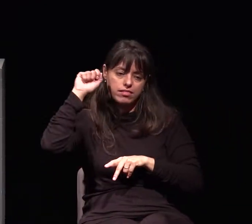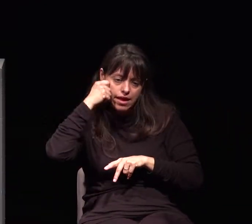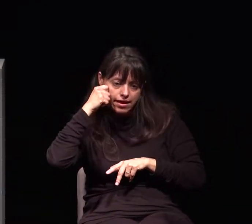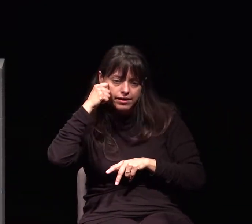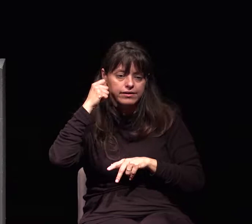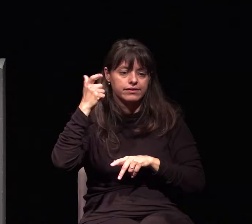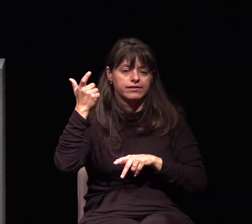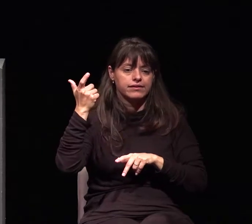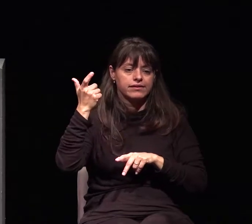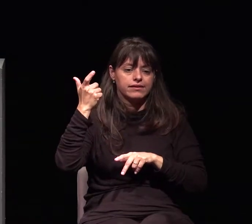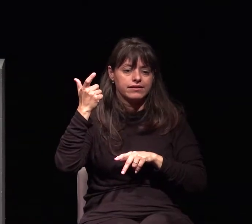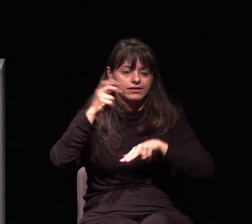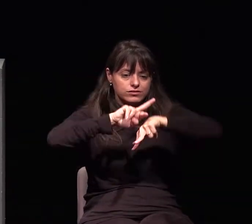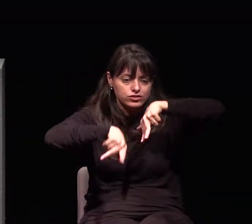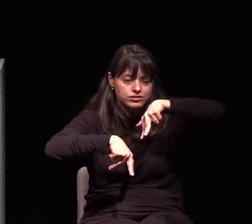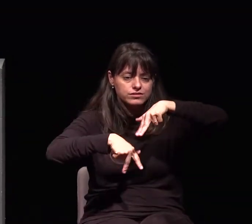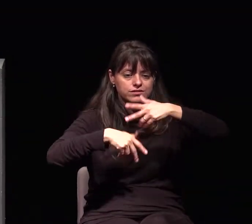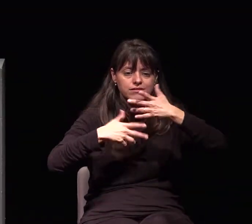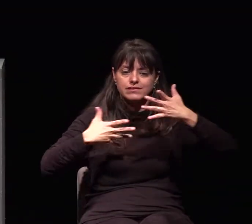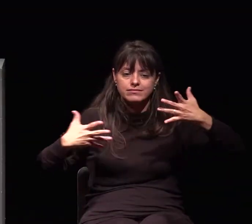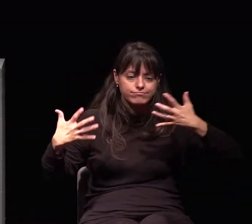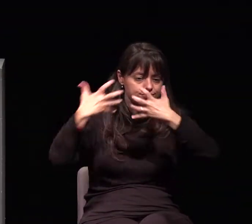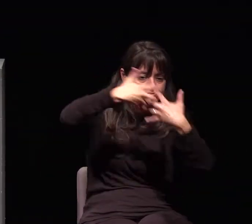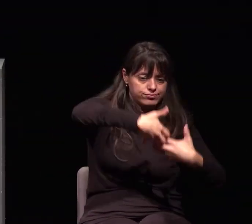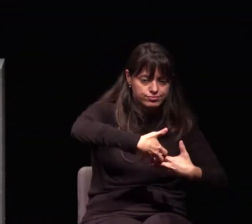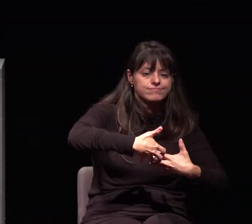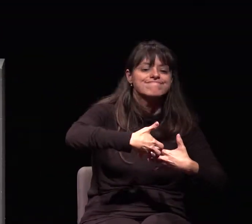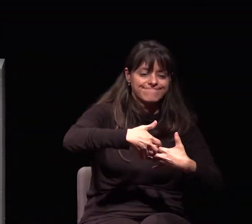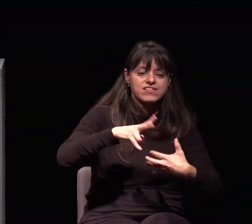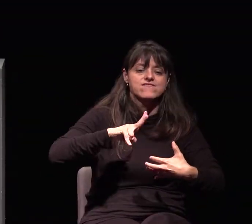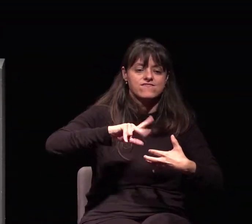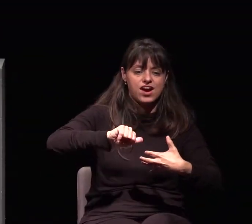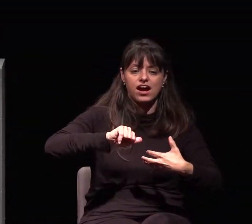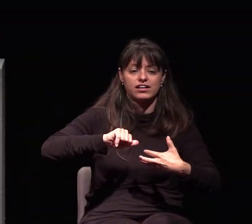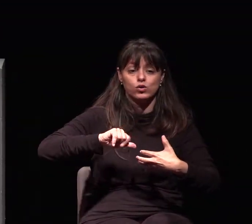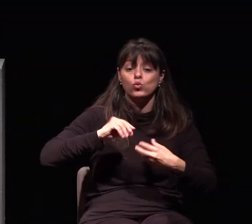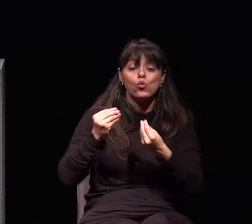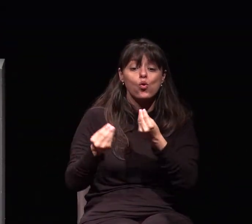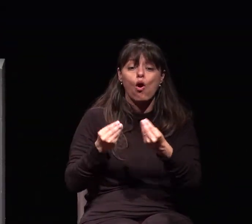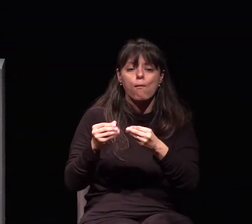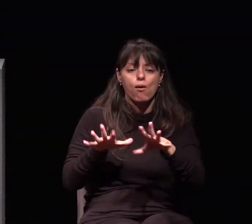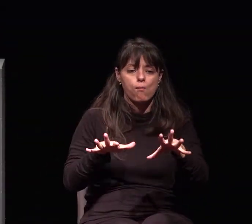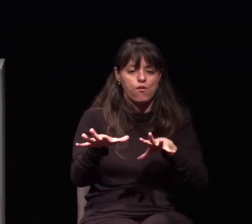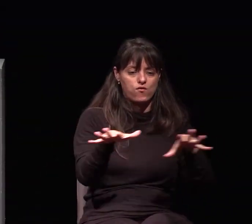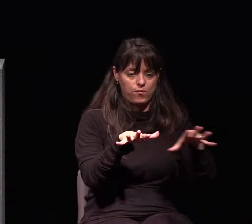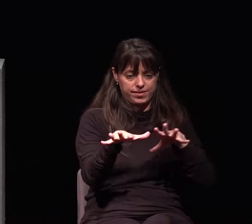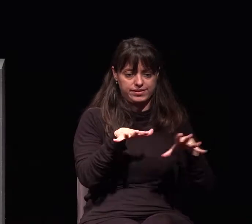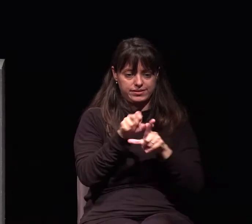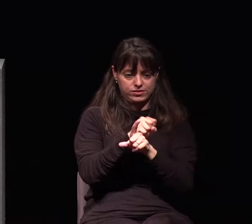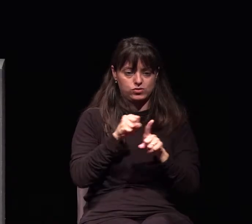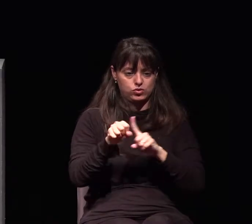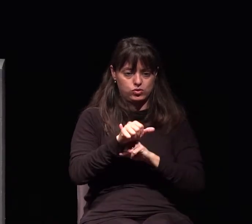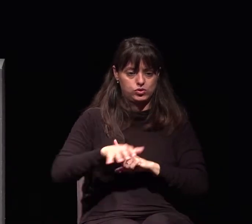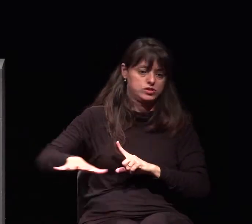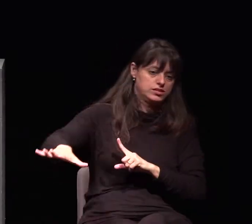esse nó, vai ter implicações em toda a movimentação dentro da